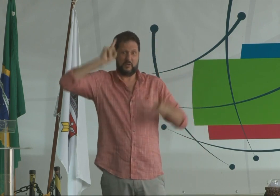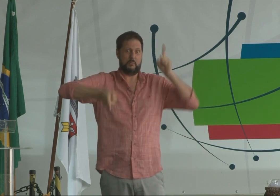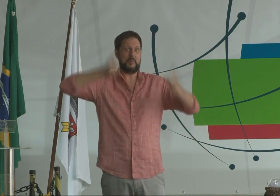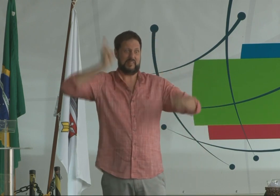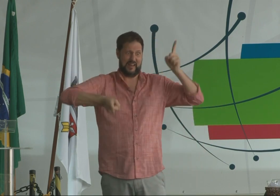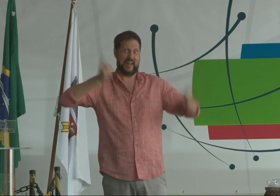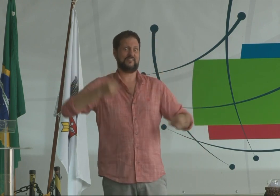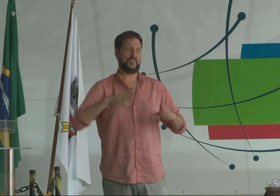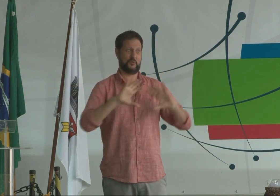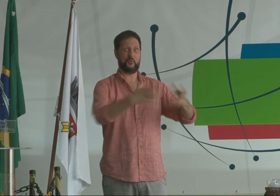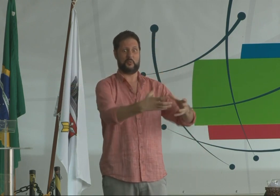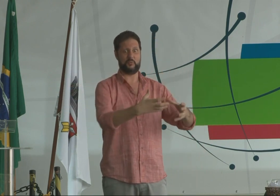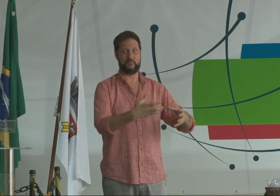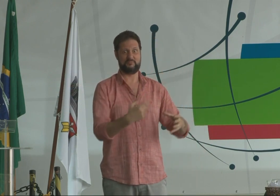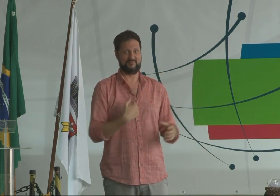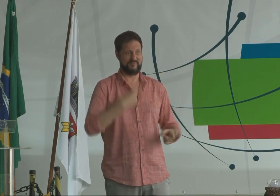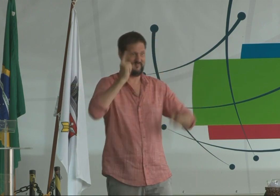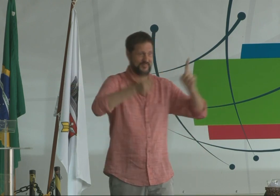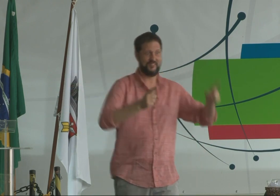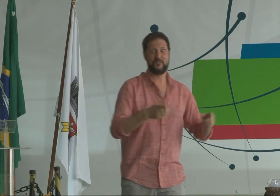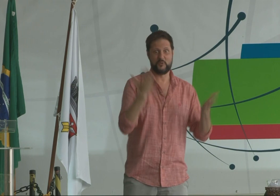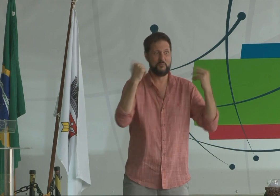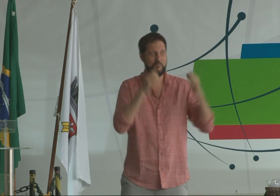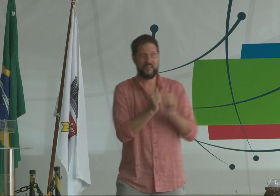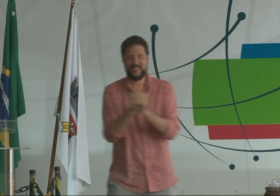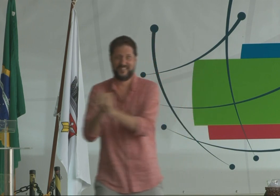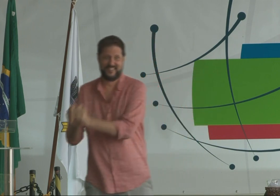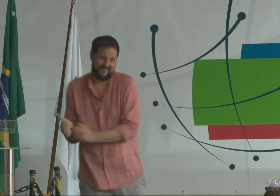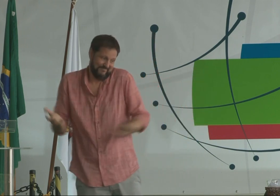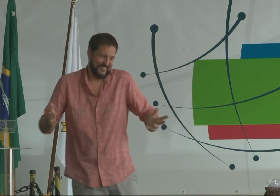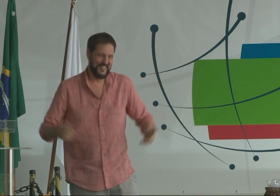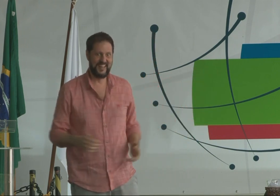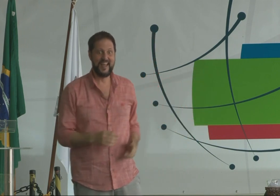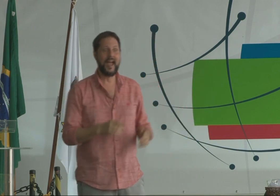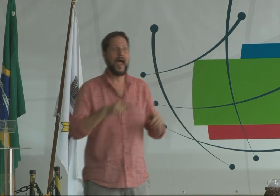líder de todos esses movimentos, de todos esses jogos, eu acompanhava.